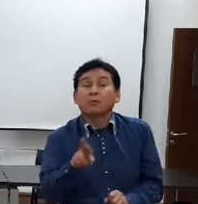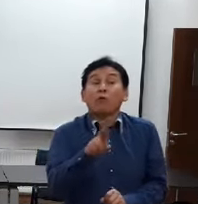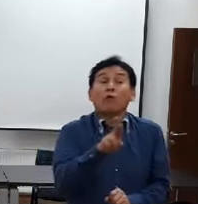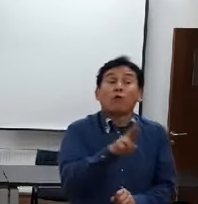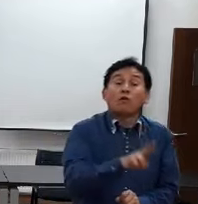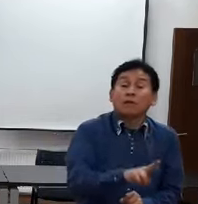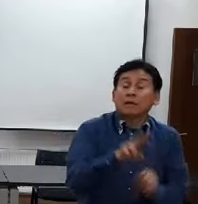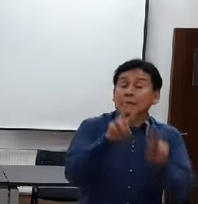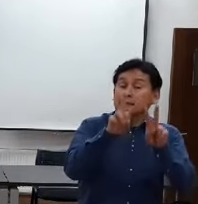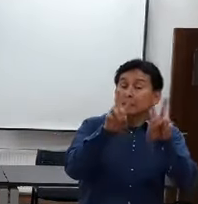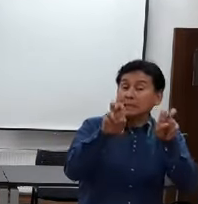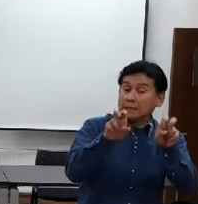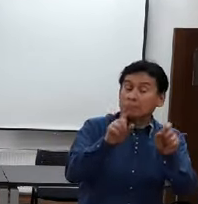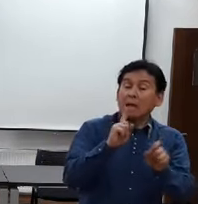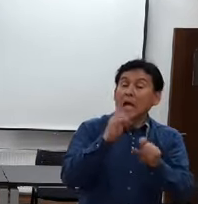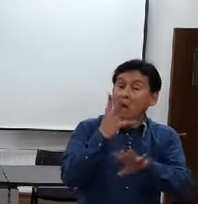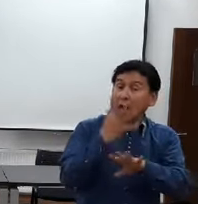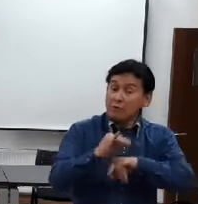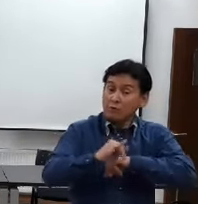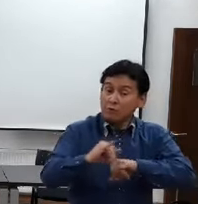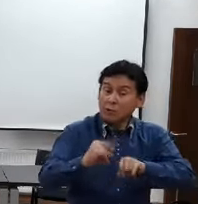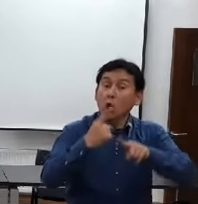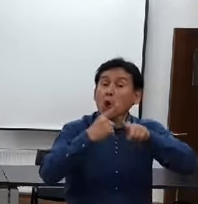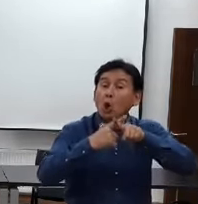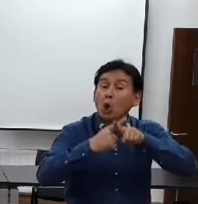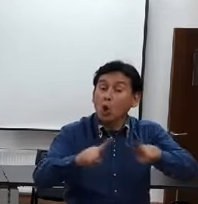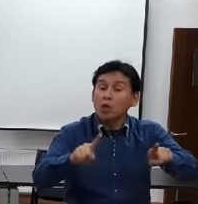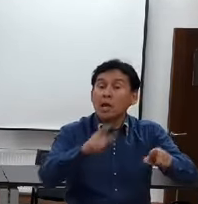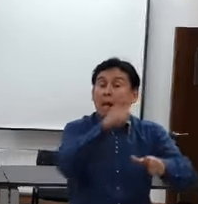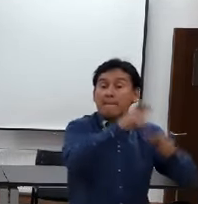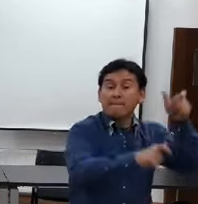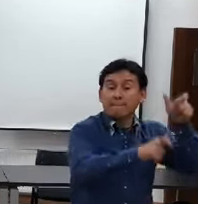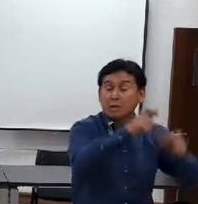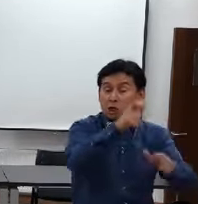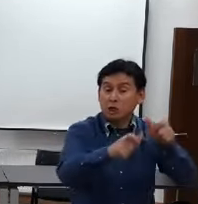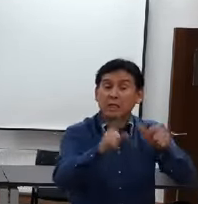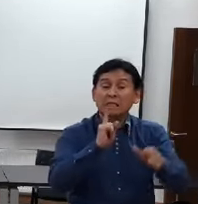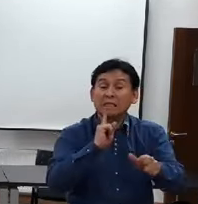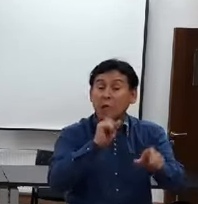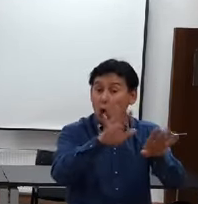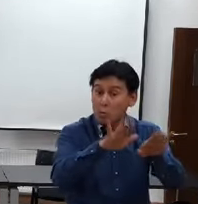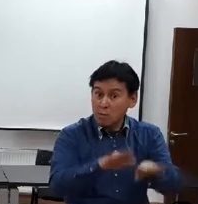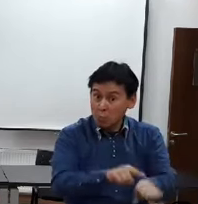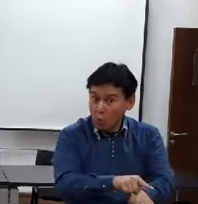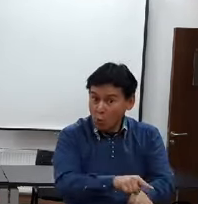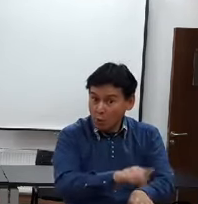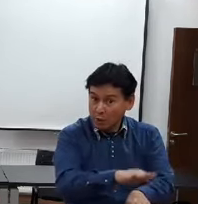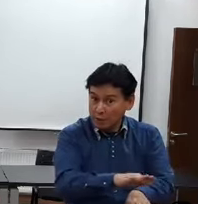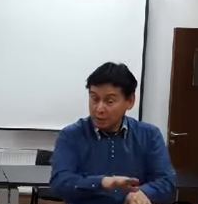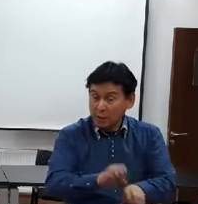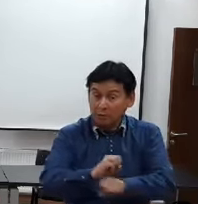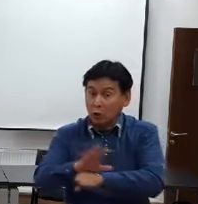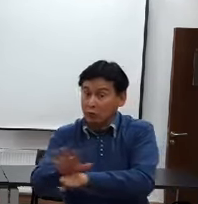con respecto si tiene información de otros hay cieninos que tengan la misma condición de la niña no